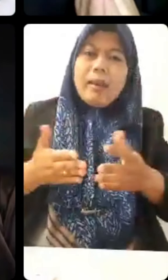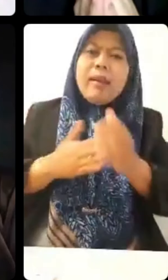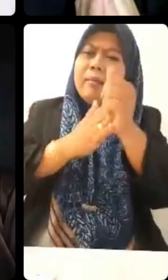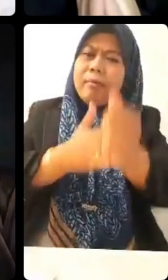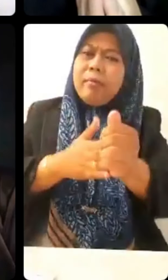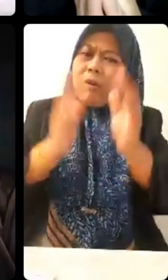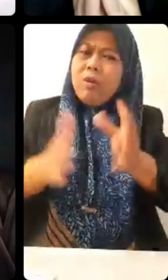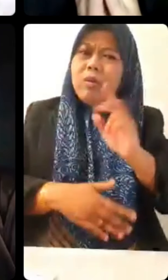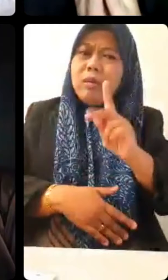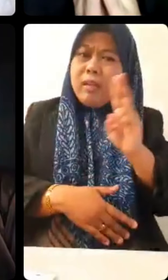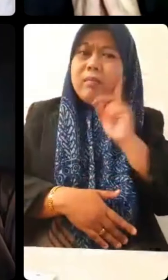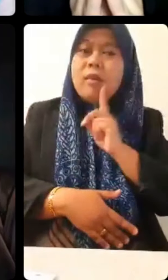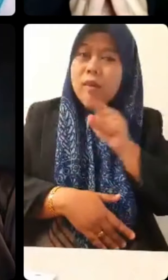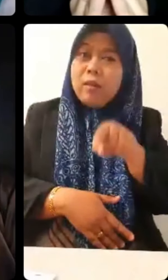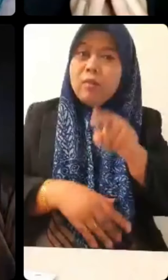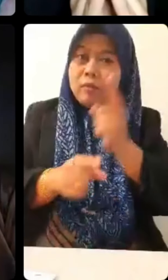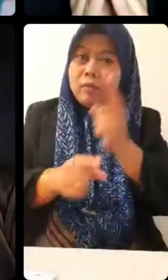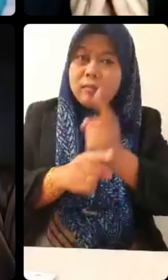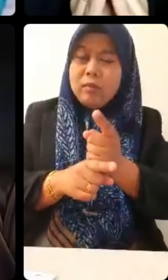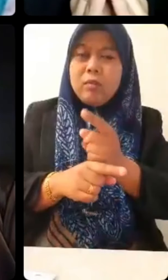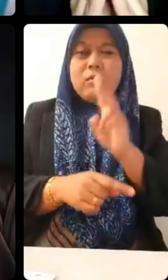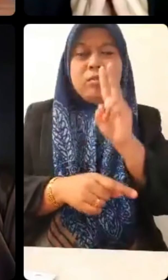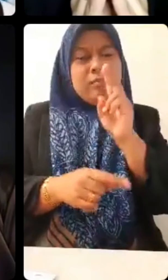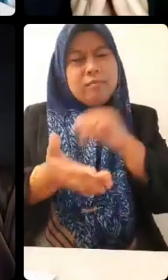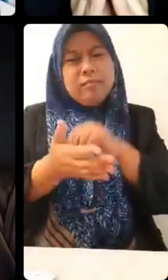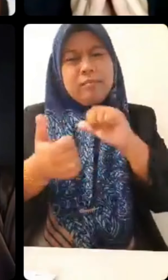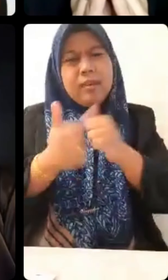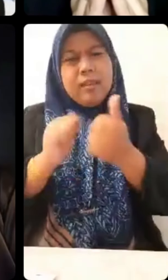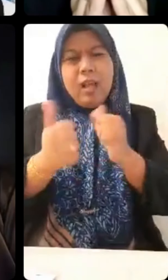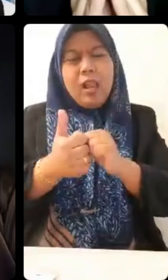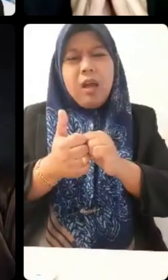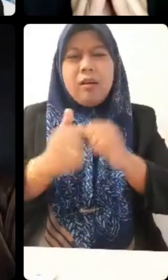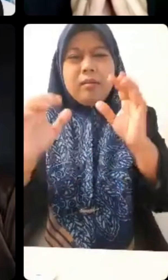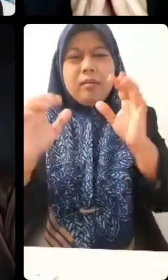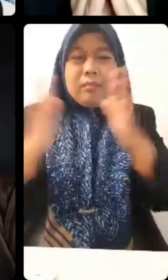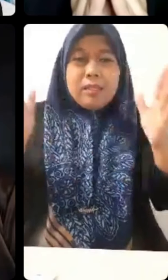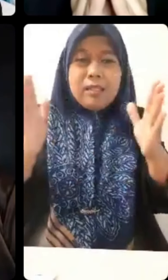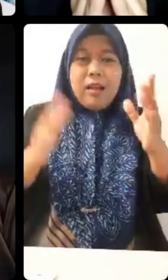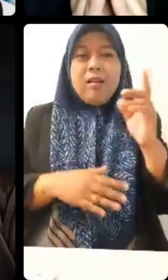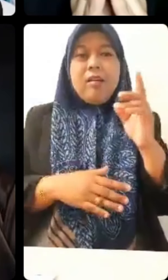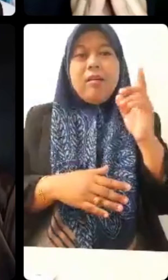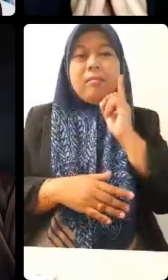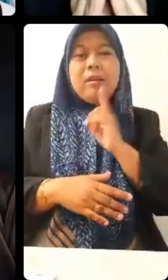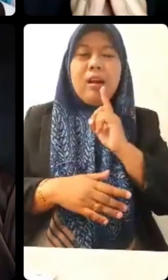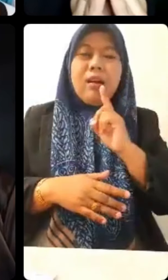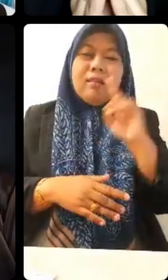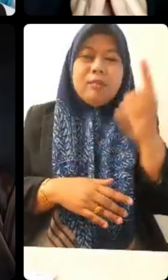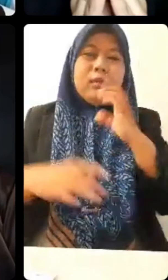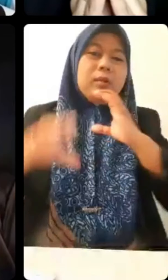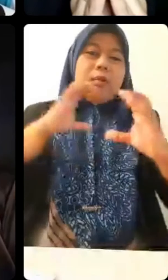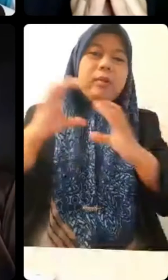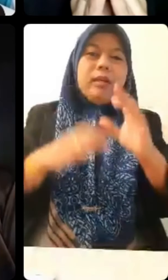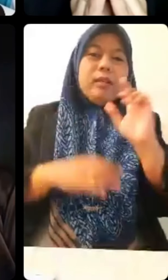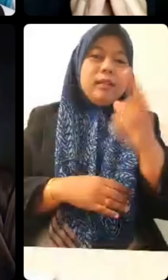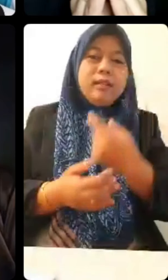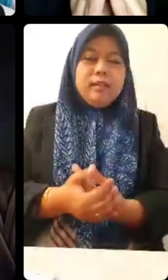masalah komunikasi itu je masalah besarnya. Okey, kalau katakan selaras dengan tema Hari OKU Sedunia tahun ni, kepimpinan dan penyataan